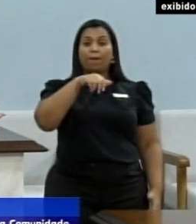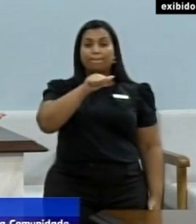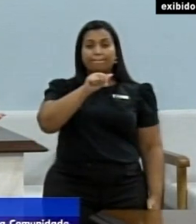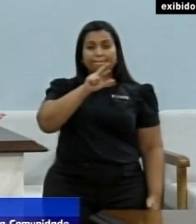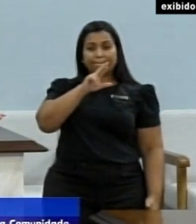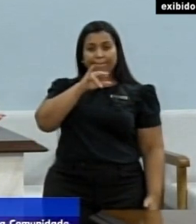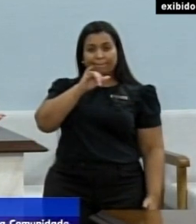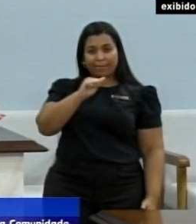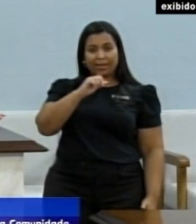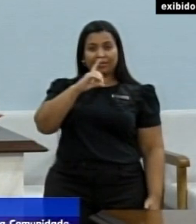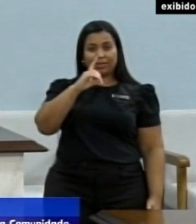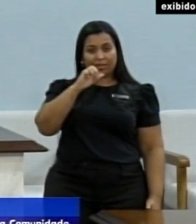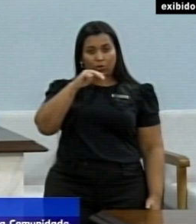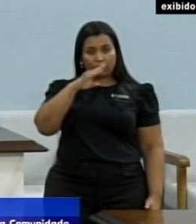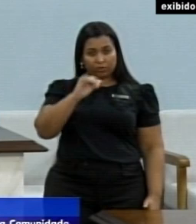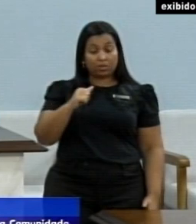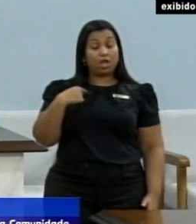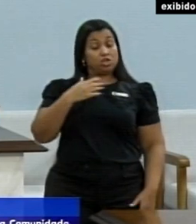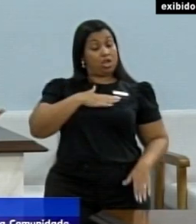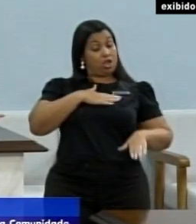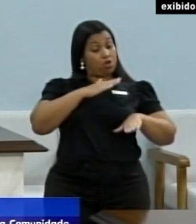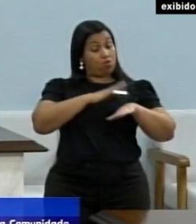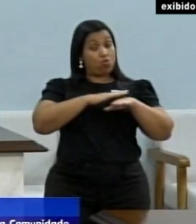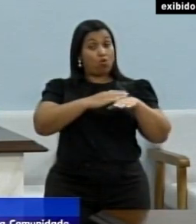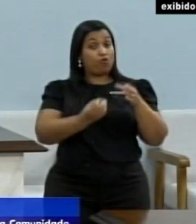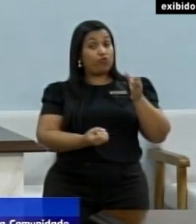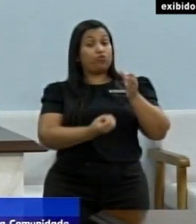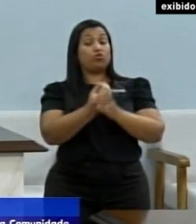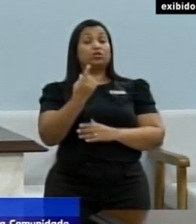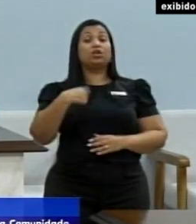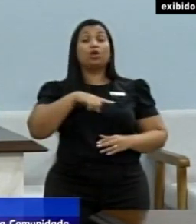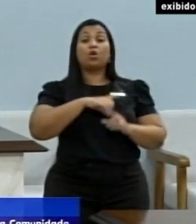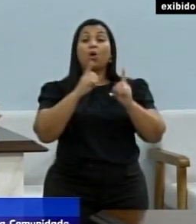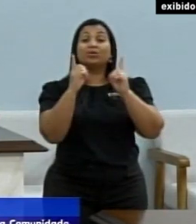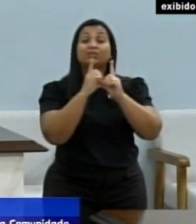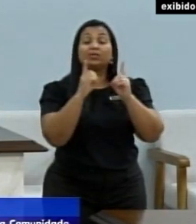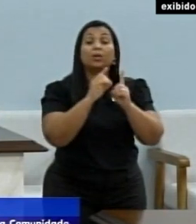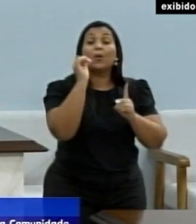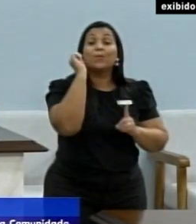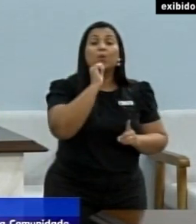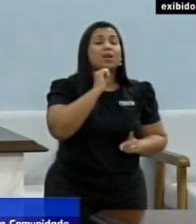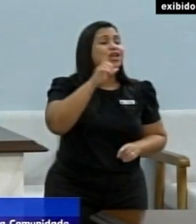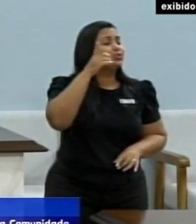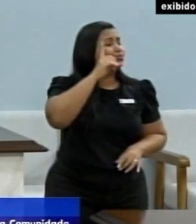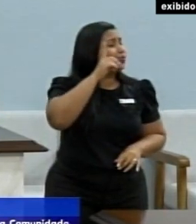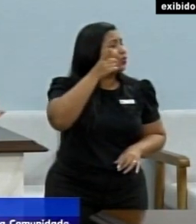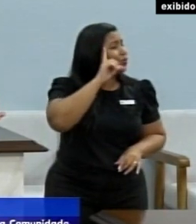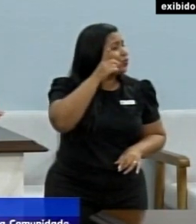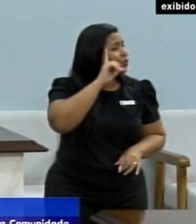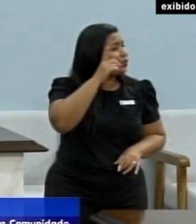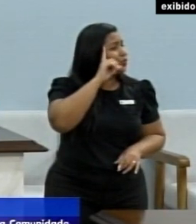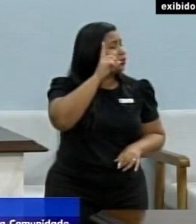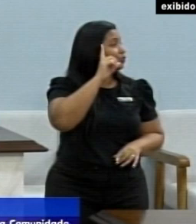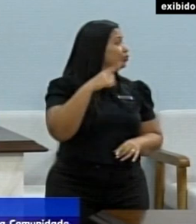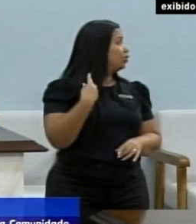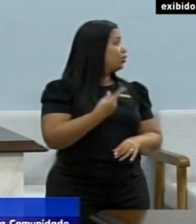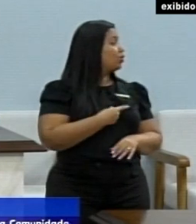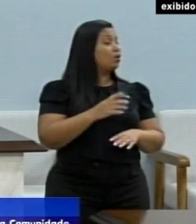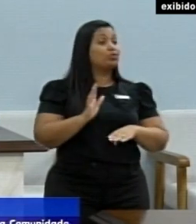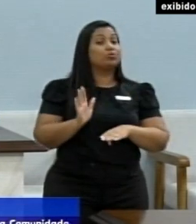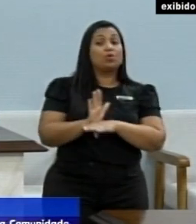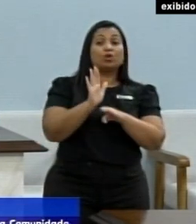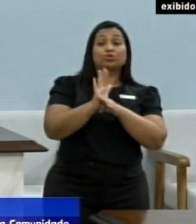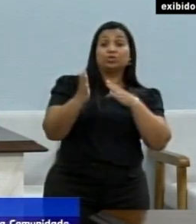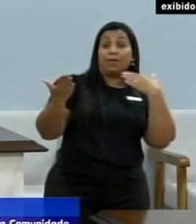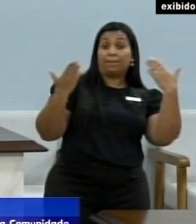sou a fundadora desse instituto, no qual a gente atende mulheres diariamente. Então nós damos o suporte psicológico